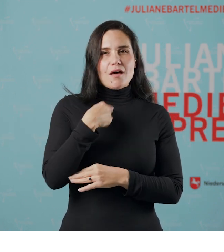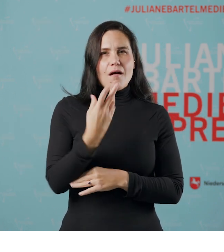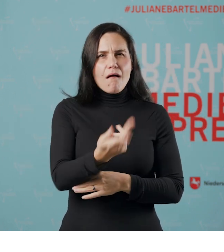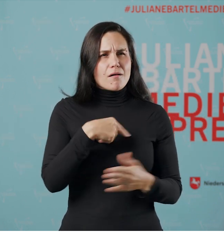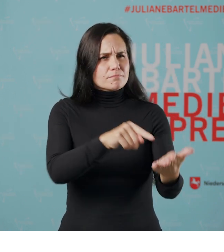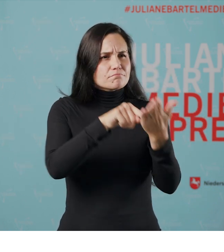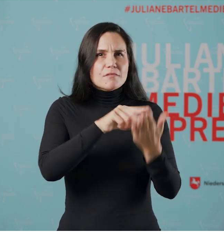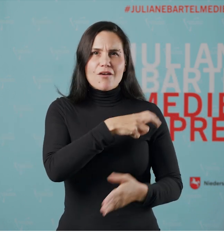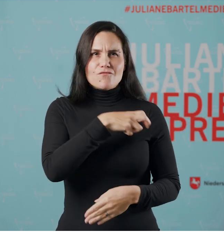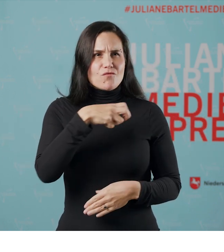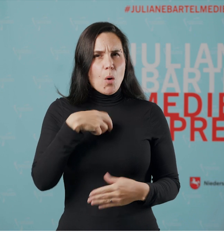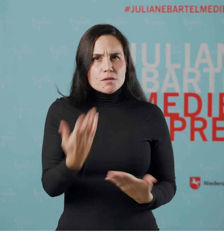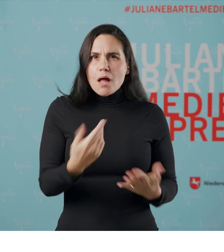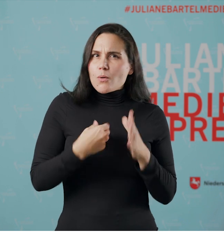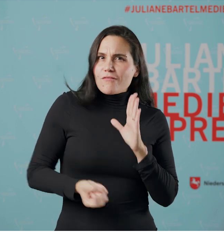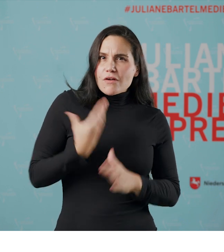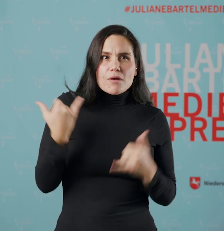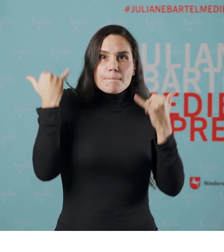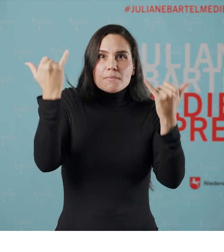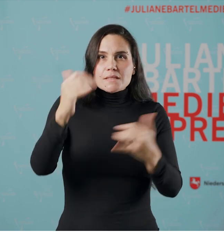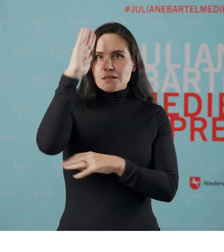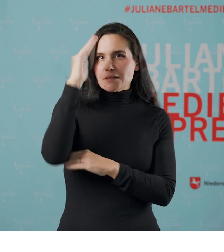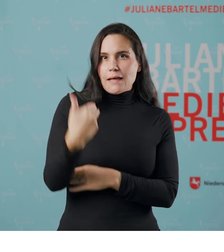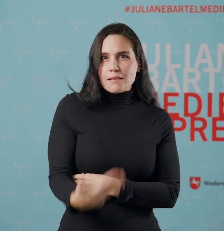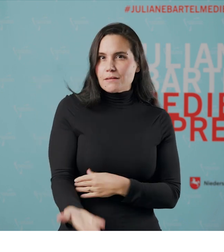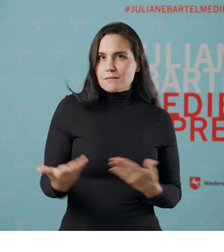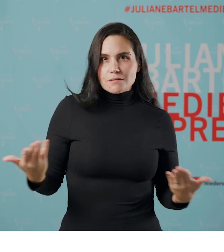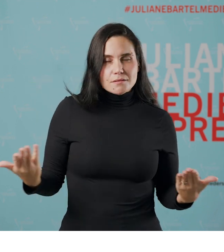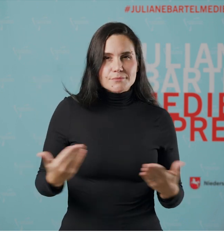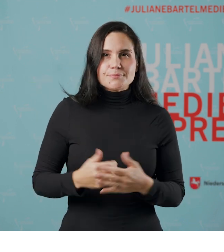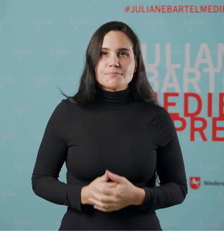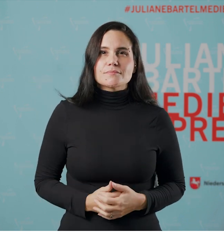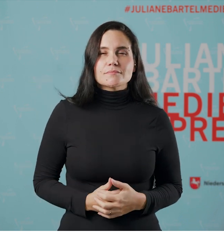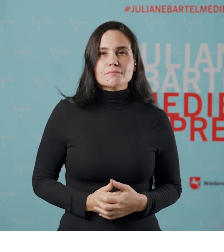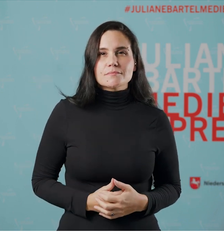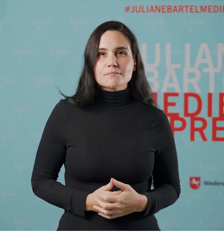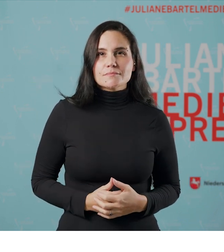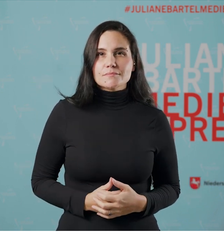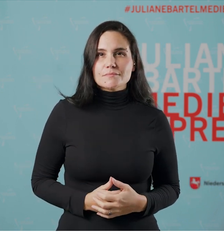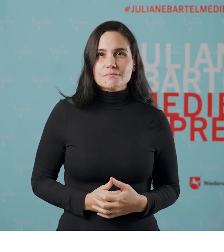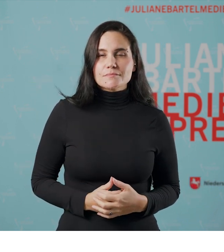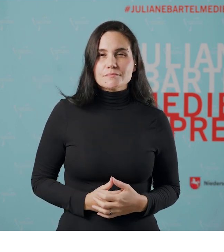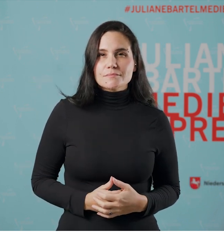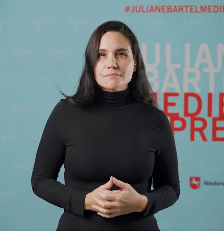die uns wiederum mit Vorurteilen konfrontieren oder auch Phänomenen, über die wir vielleicht überhaupt noch gar nicht nachgedacht haben.